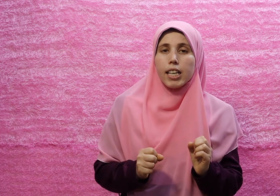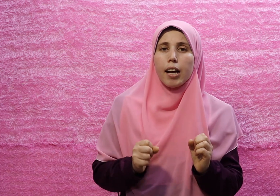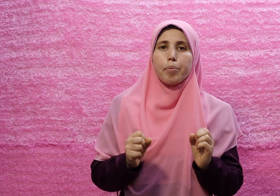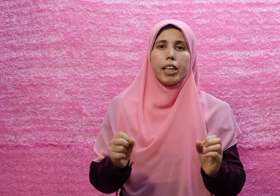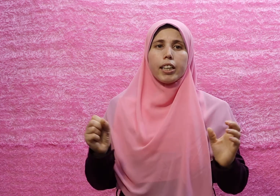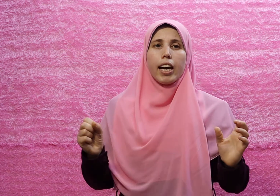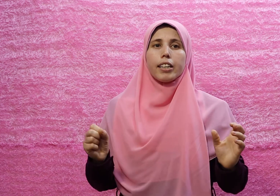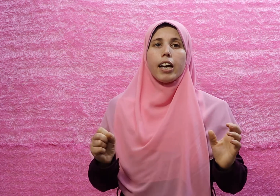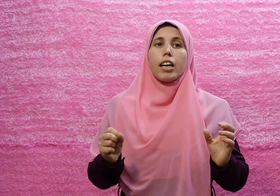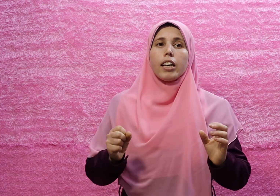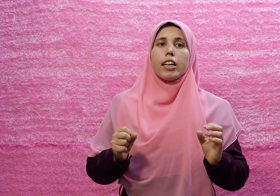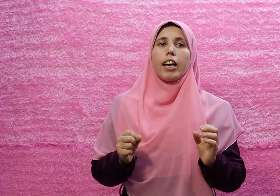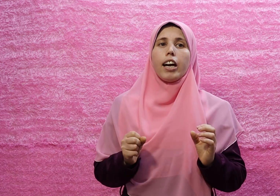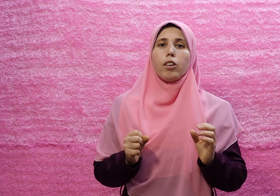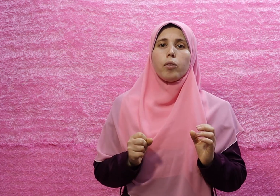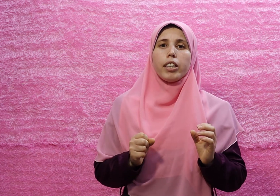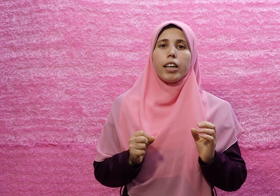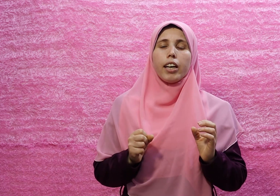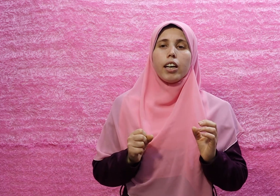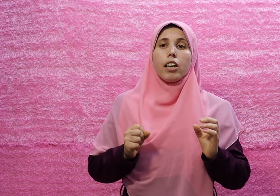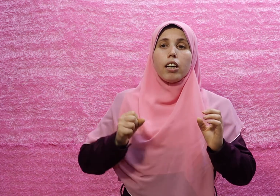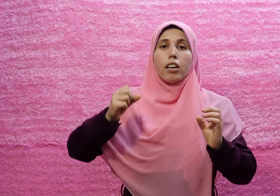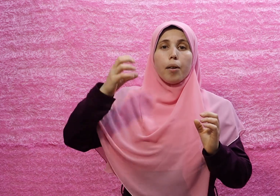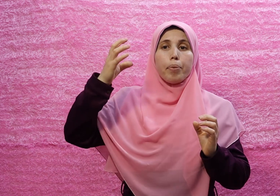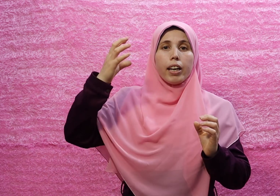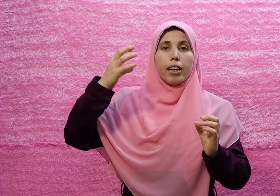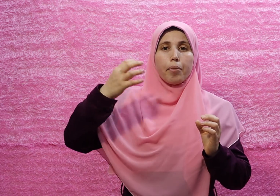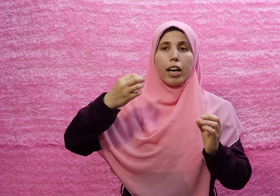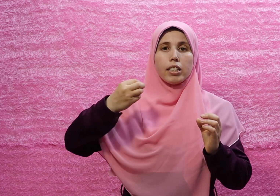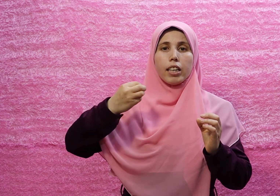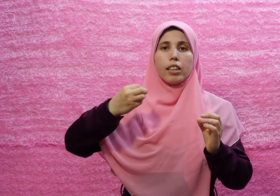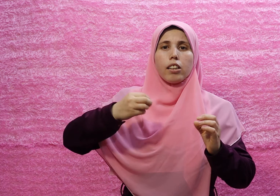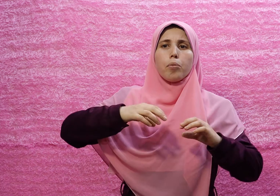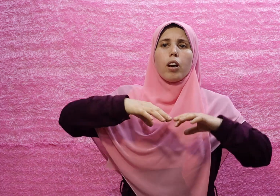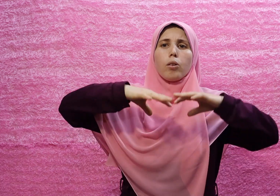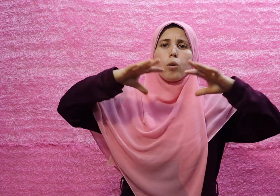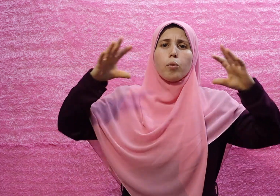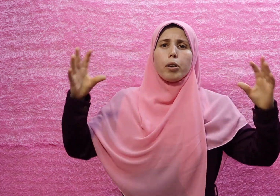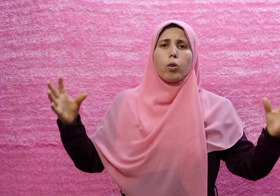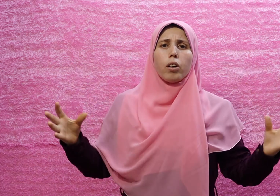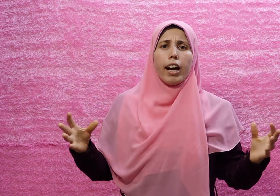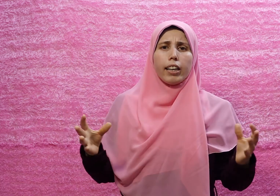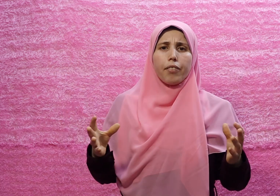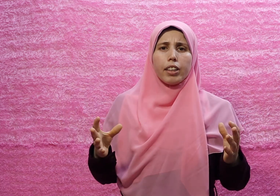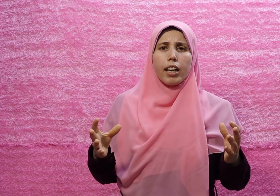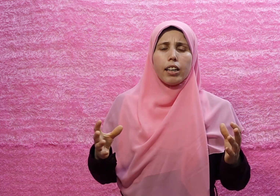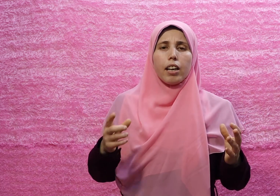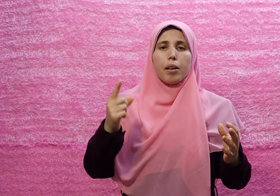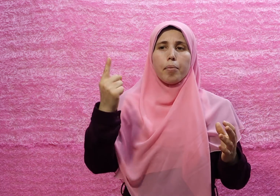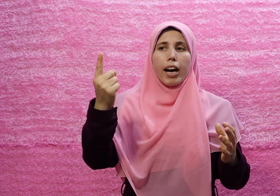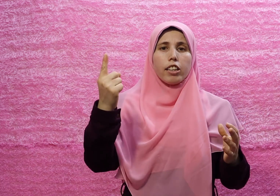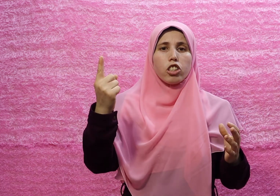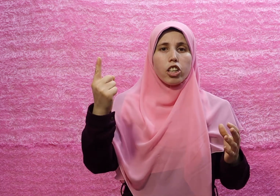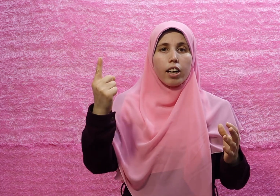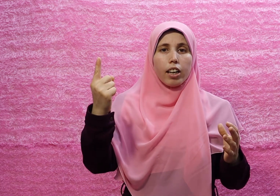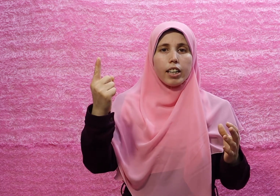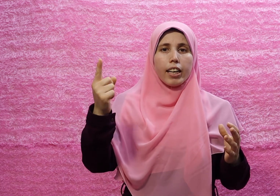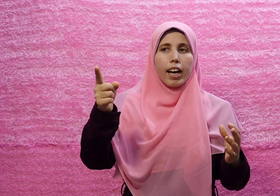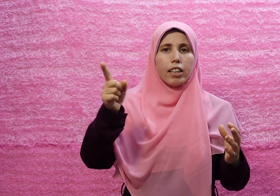السلام من الجنة. جاية حلوين ايه؟ ربنا كان مع سيدنا ادم وقال له كل من كل حاجة في الجنة ما عدا الشجرة ده، هي ادم